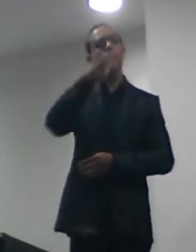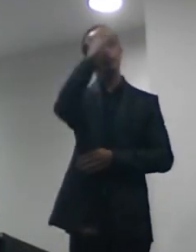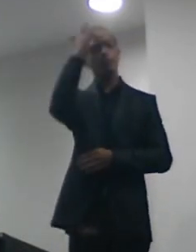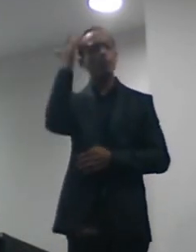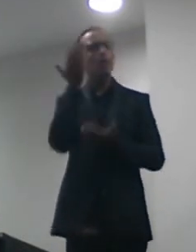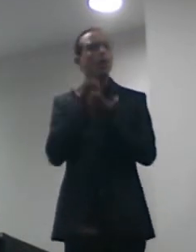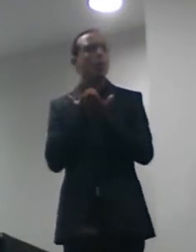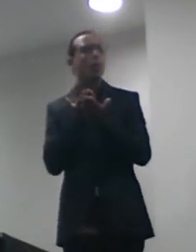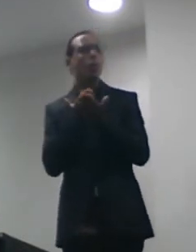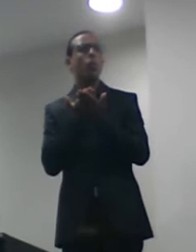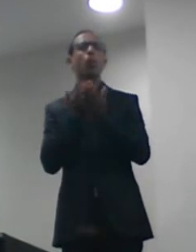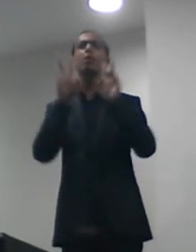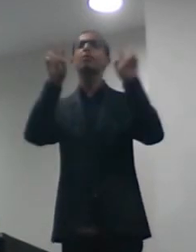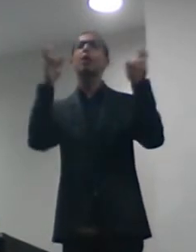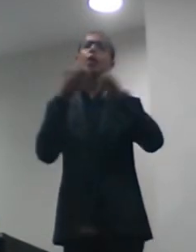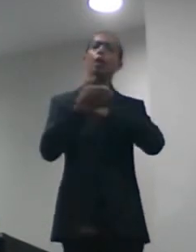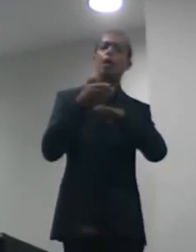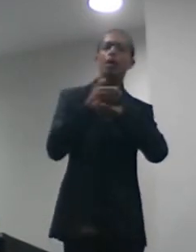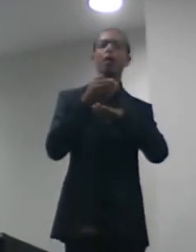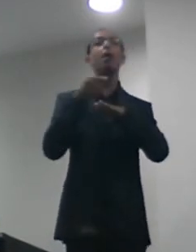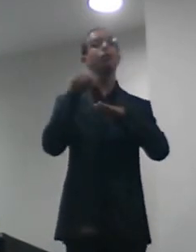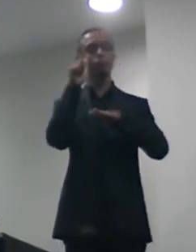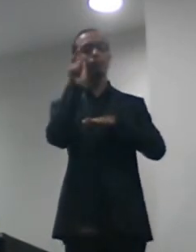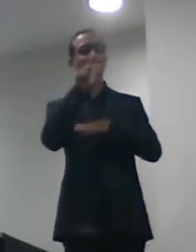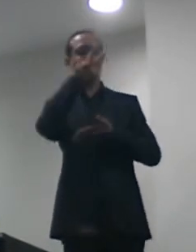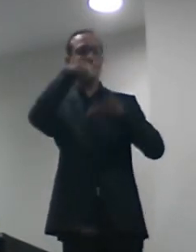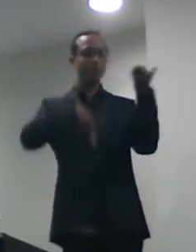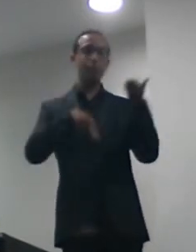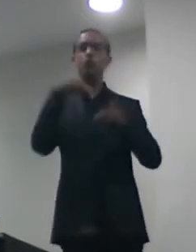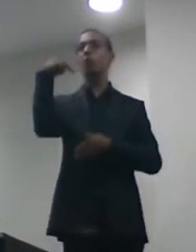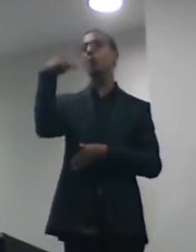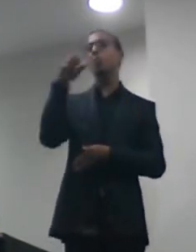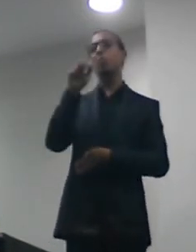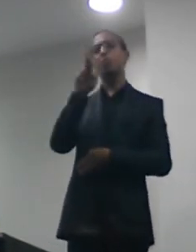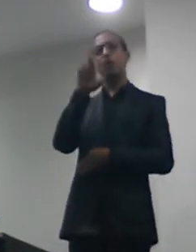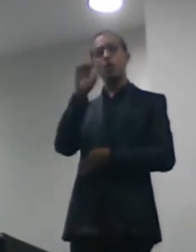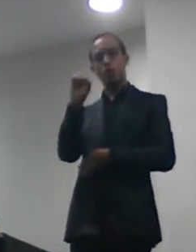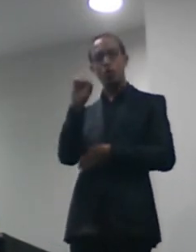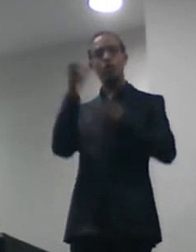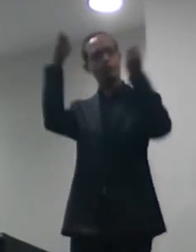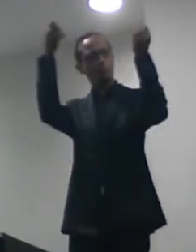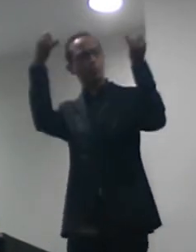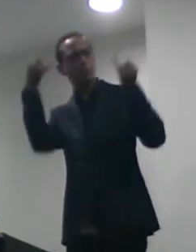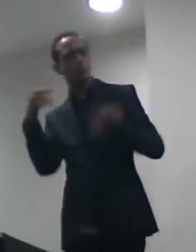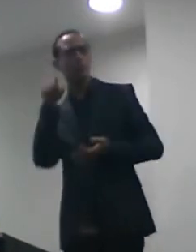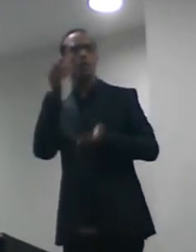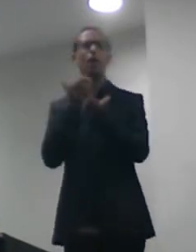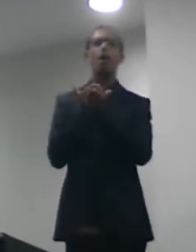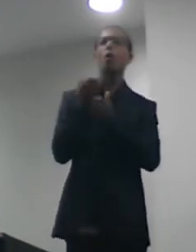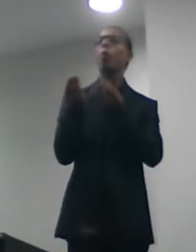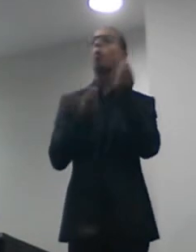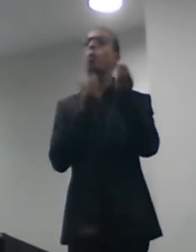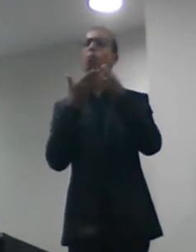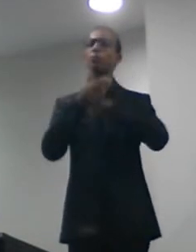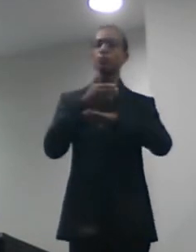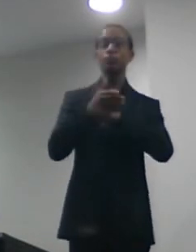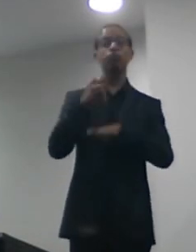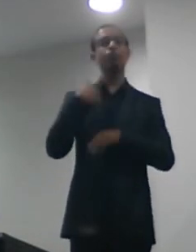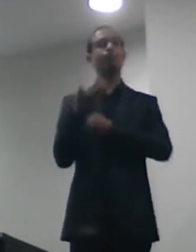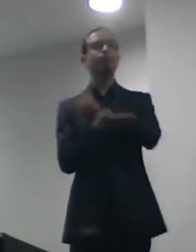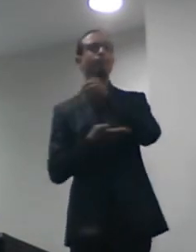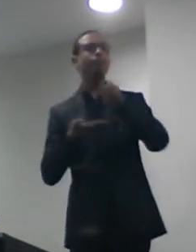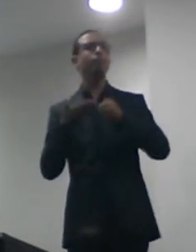estudam sobre o acesso acabam lendo esse livro, que é do Mauro Capelletti, que vai falar justamente desse acesso. Então, eu tomei como